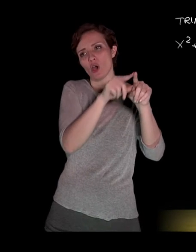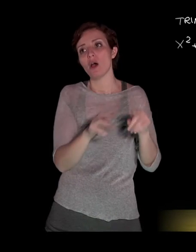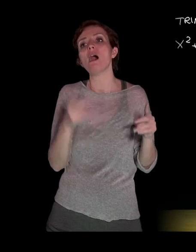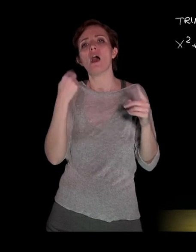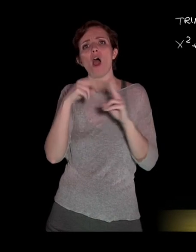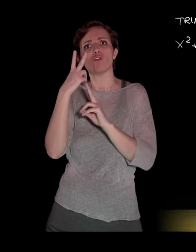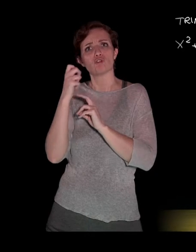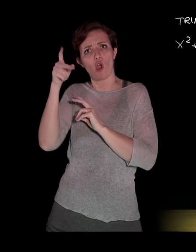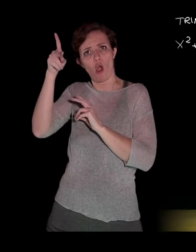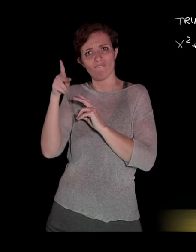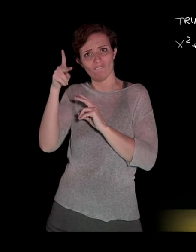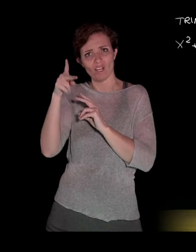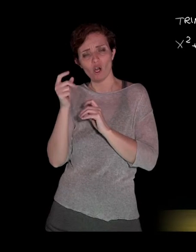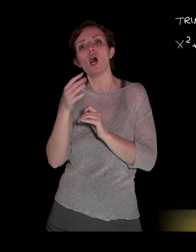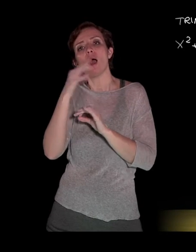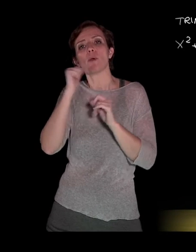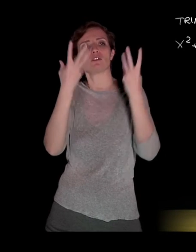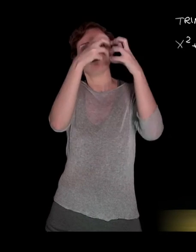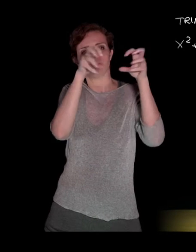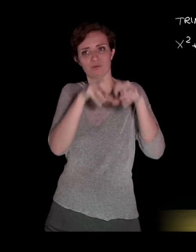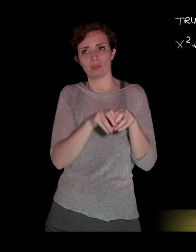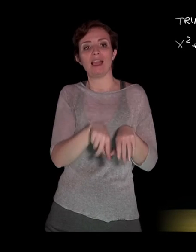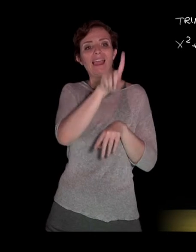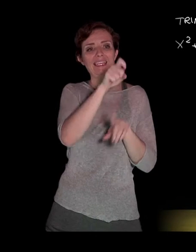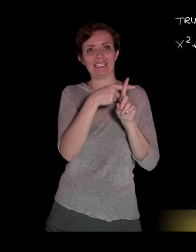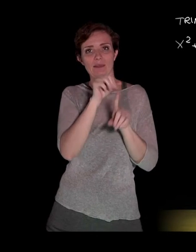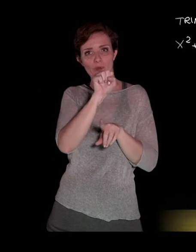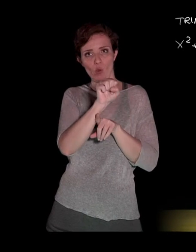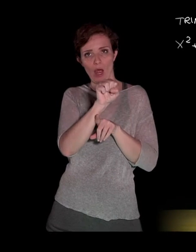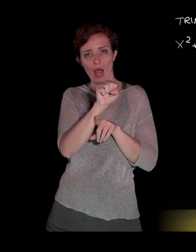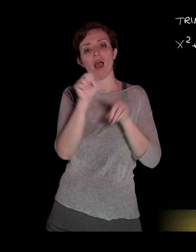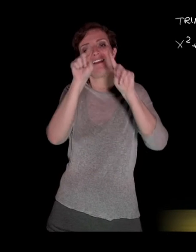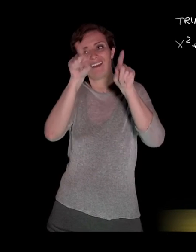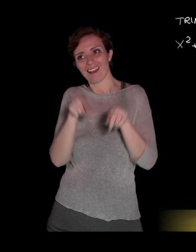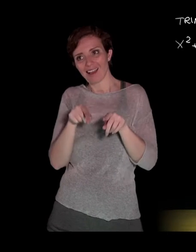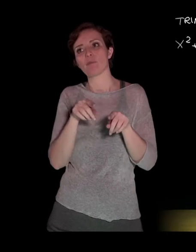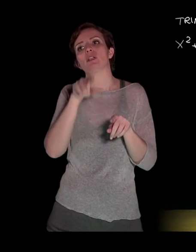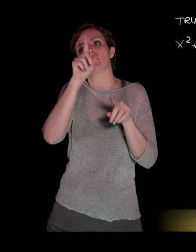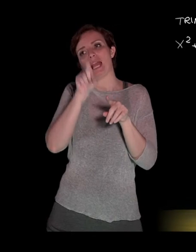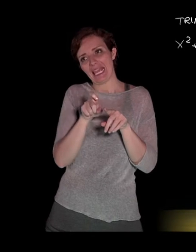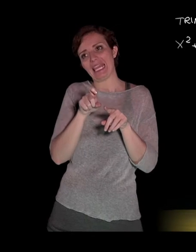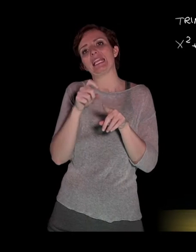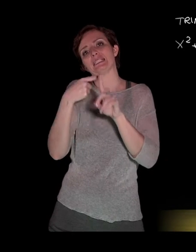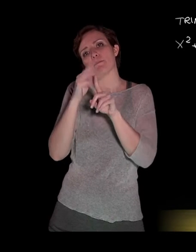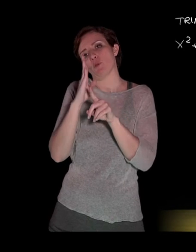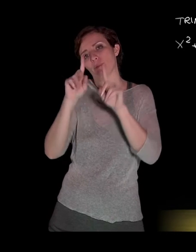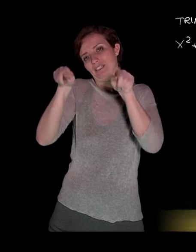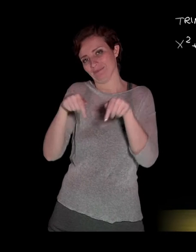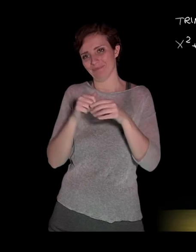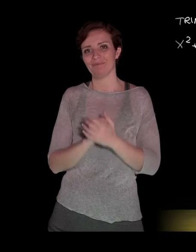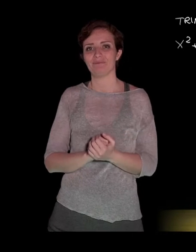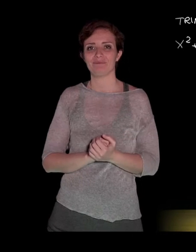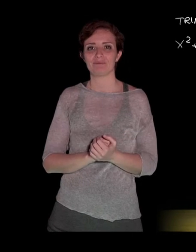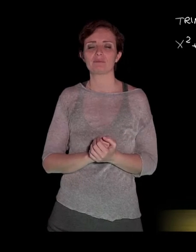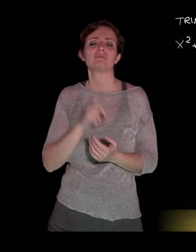possibile Scomporre il trinomio di partenza come X + a che Moltiplica X